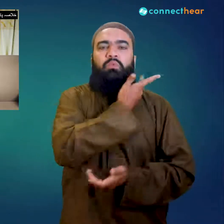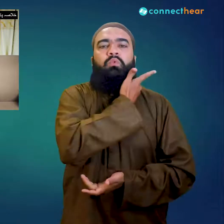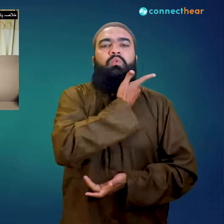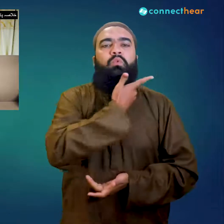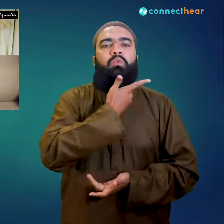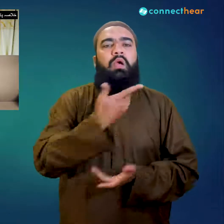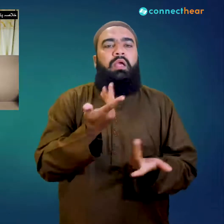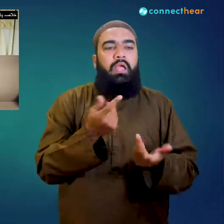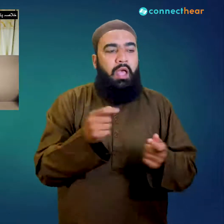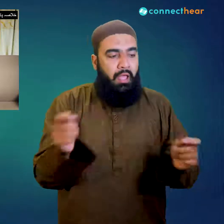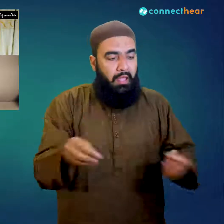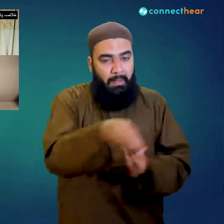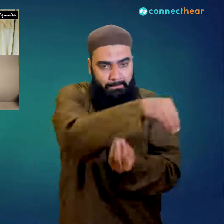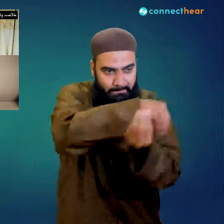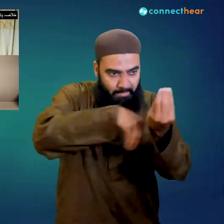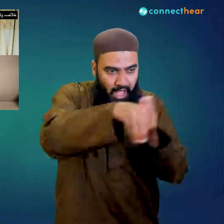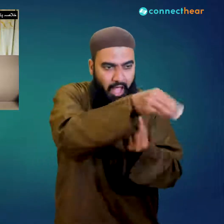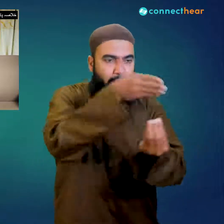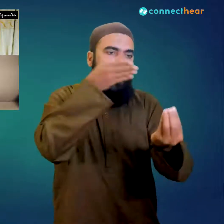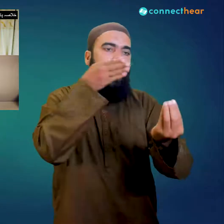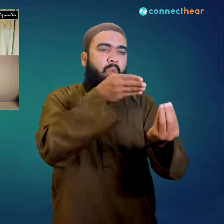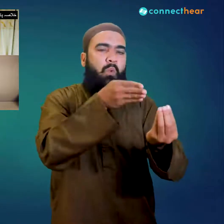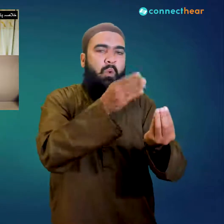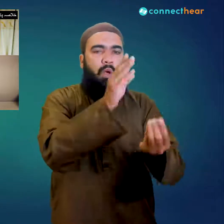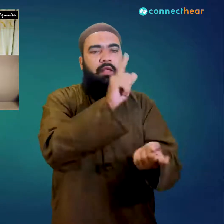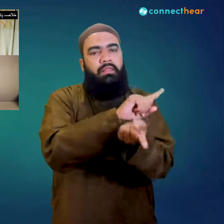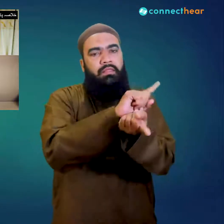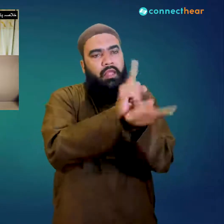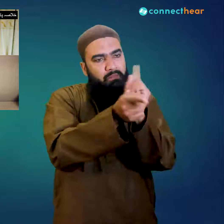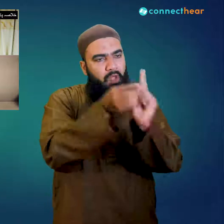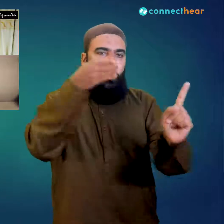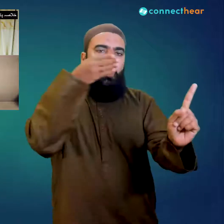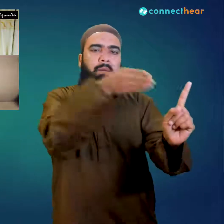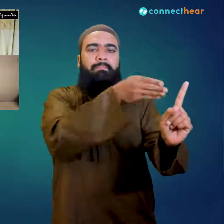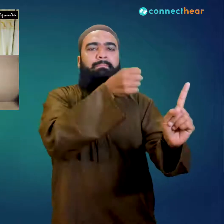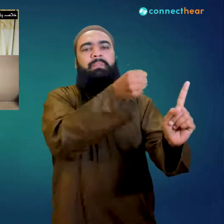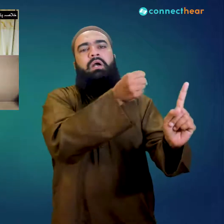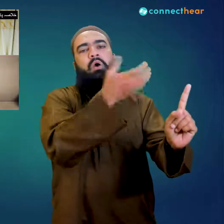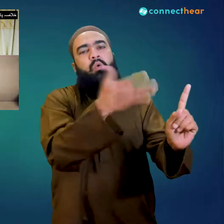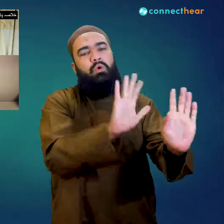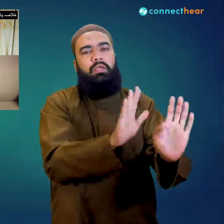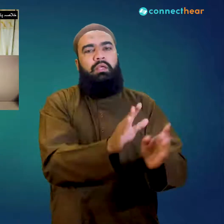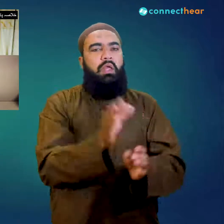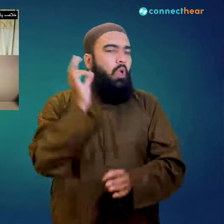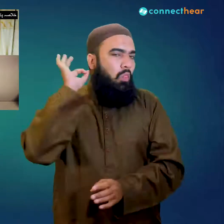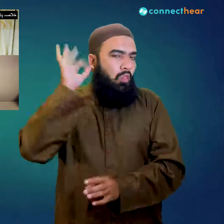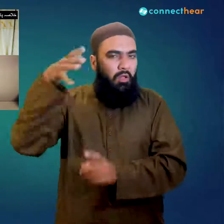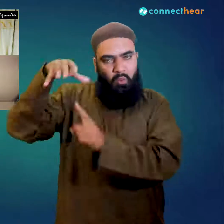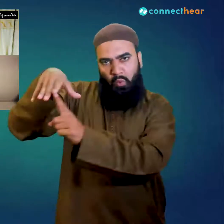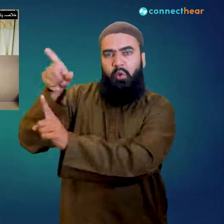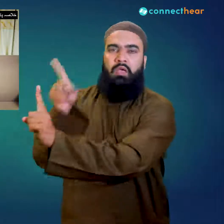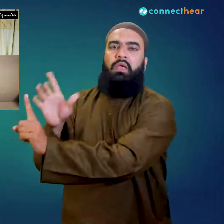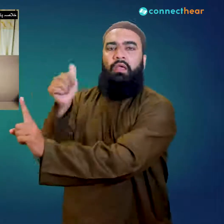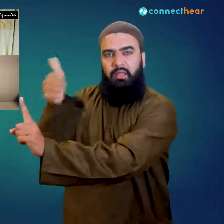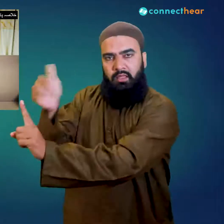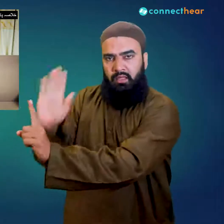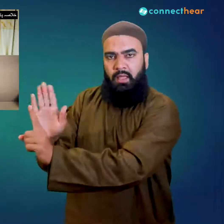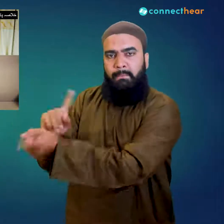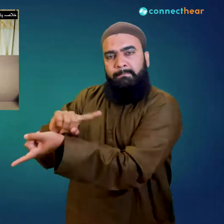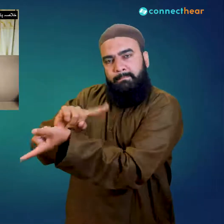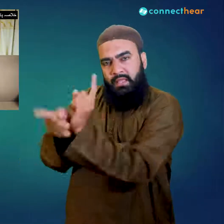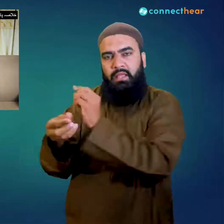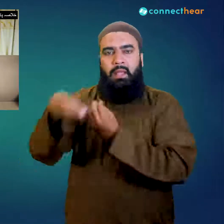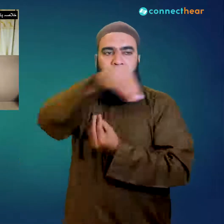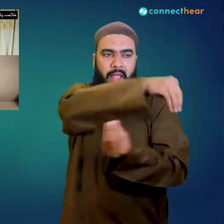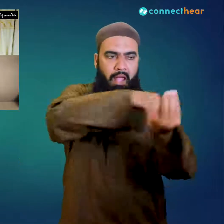تھی، تو طبعی طور پر آپ صلی اللہ علیہ وسلم یہی چاہتے تھے کہ میری امت کے لیے یہ قبلہ مقرر ہو